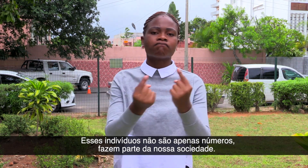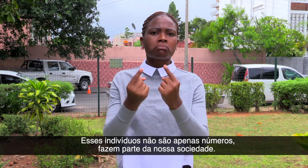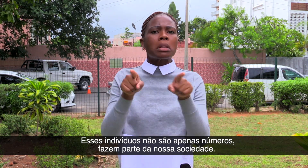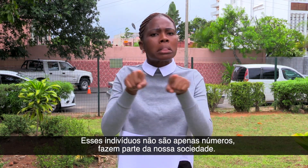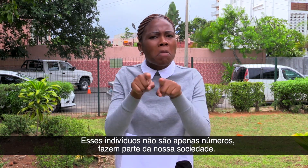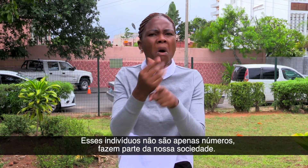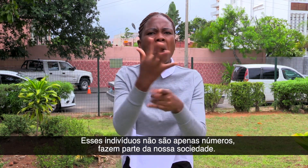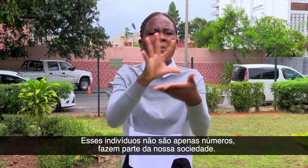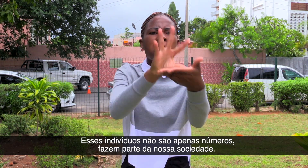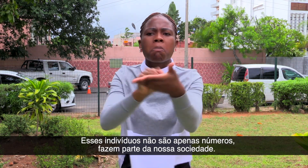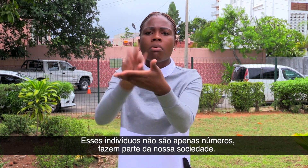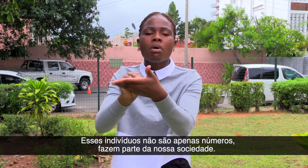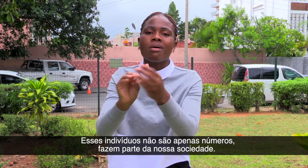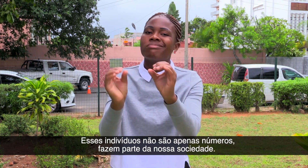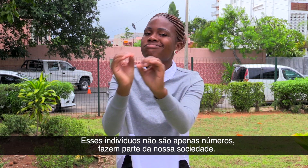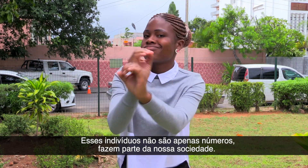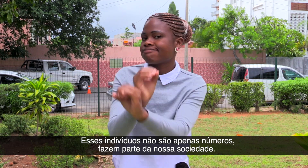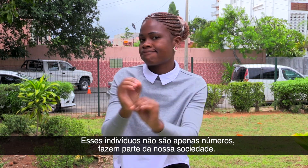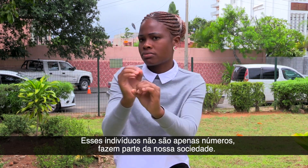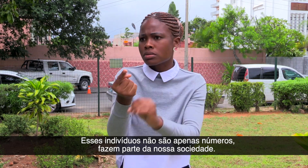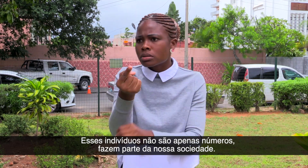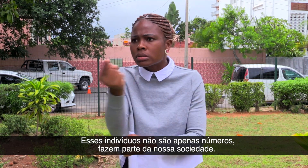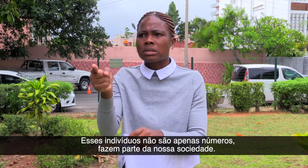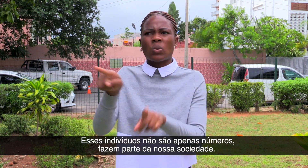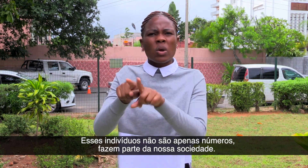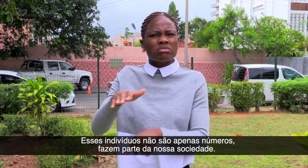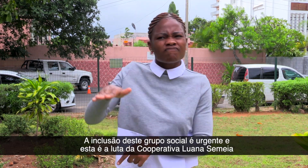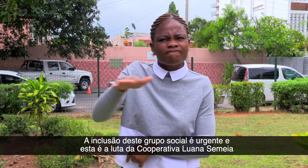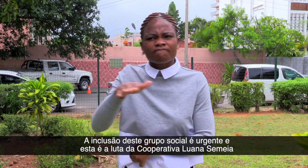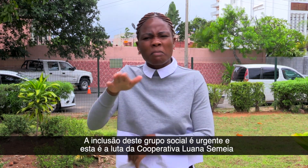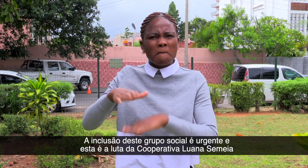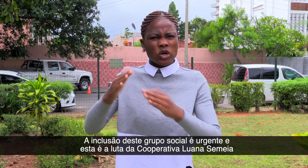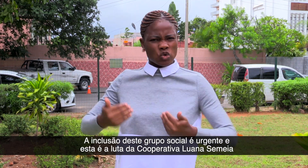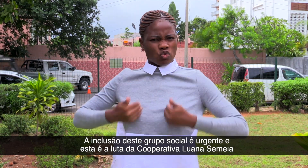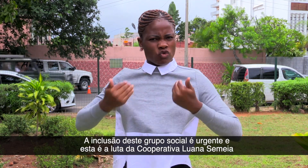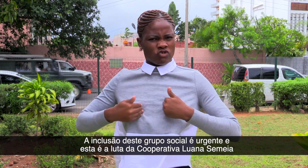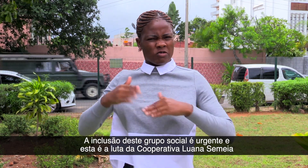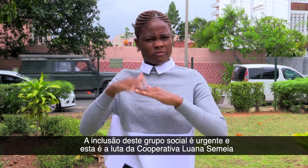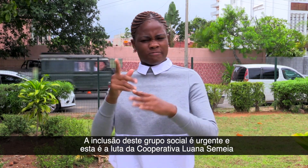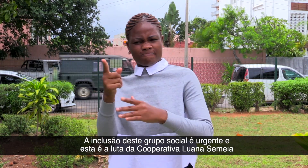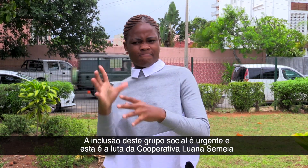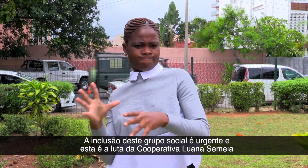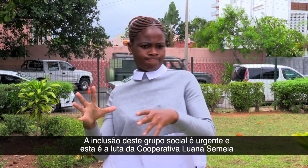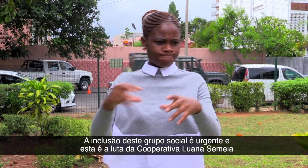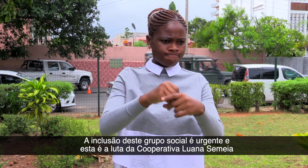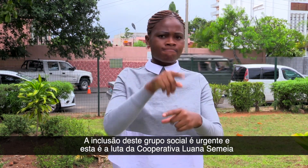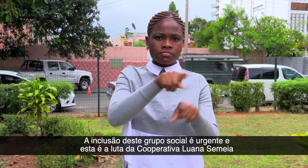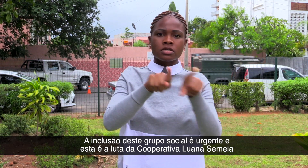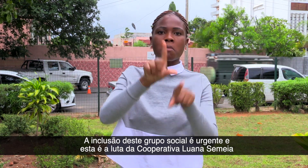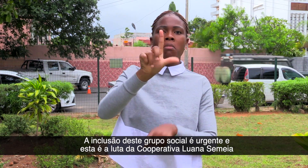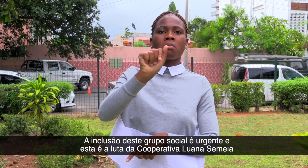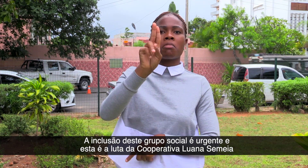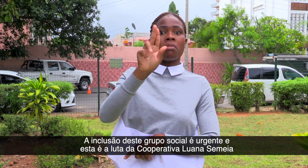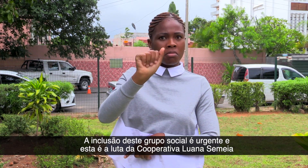indivíduos não são apenas números, fazem parte da nossa sociedade. A inclusão deste grupo social é urgente